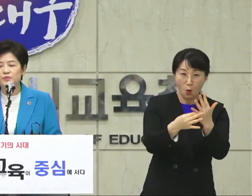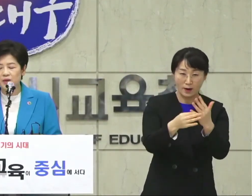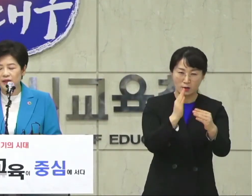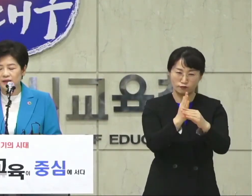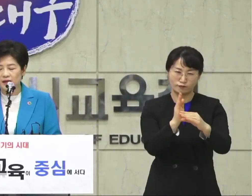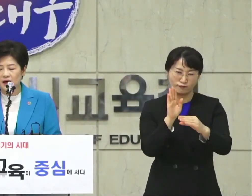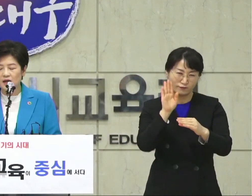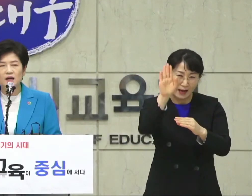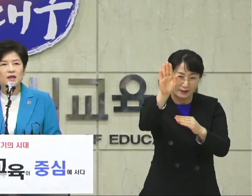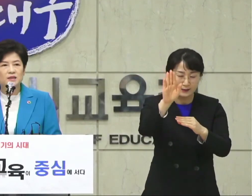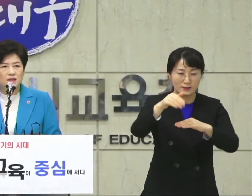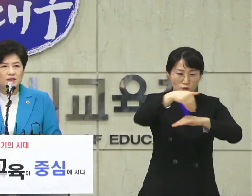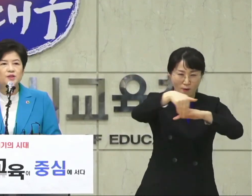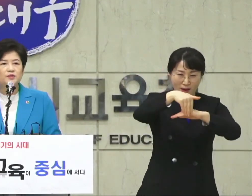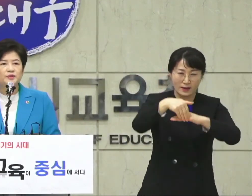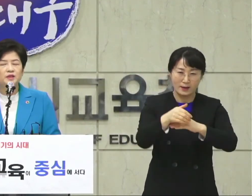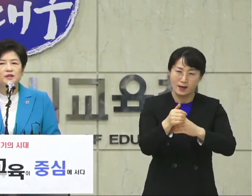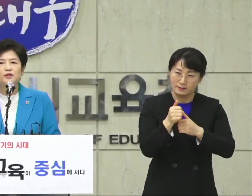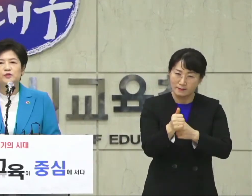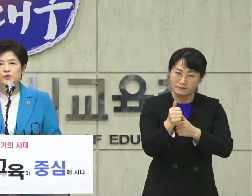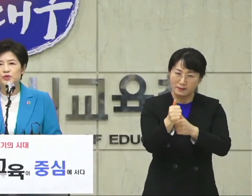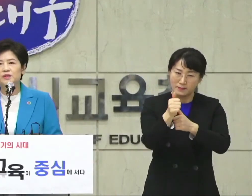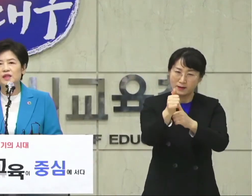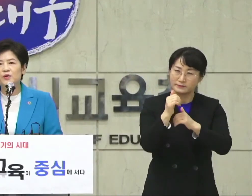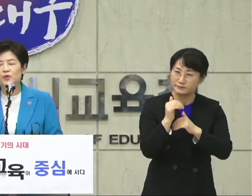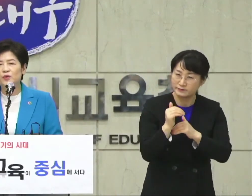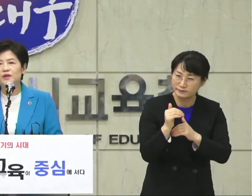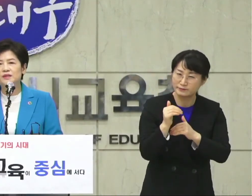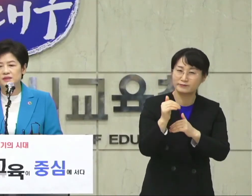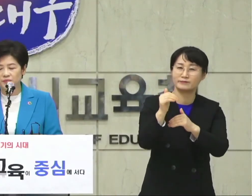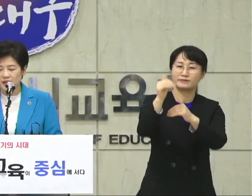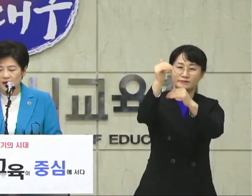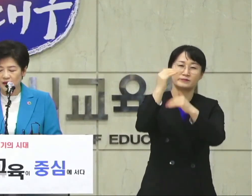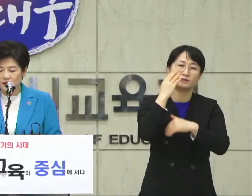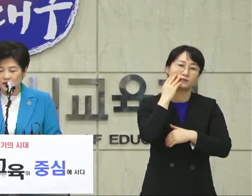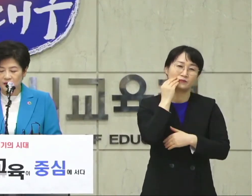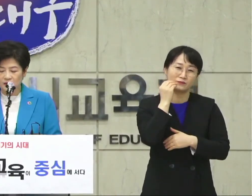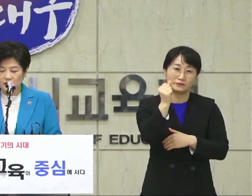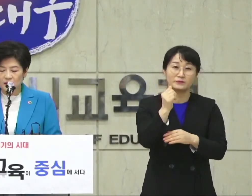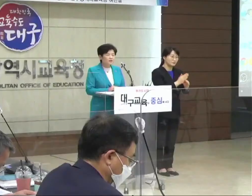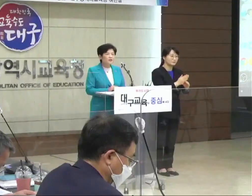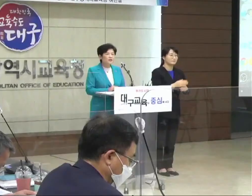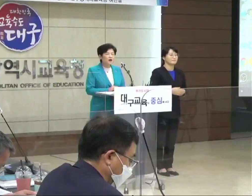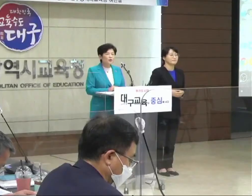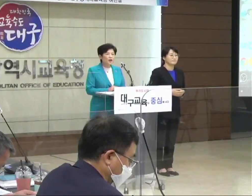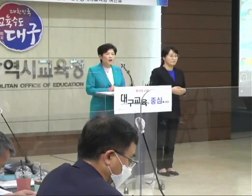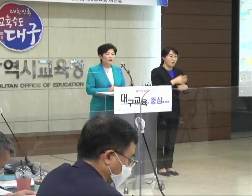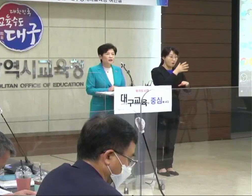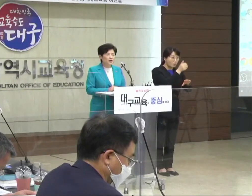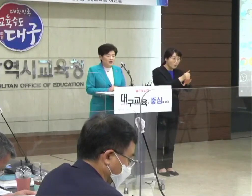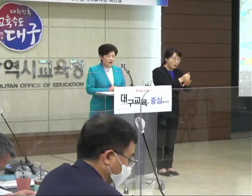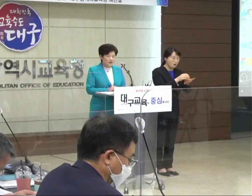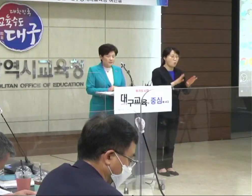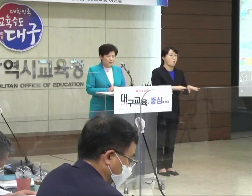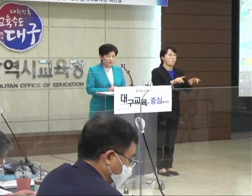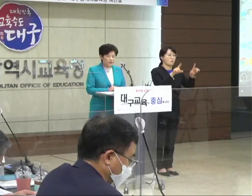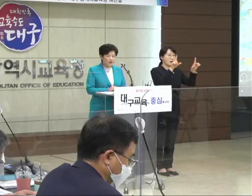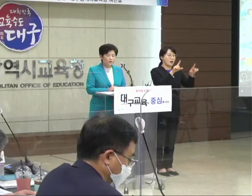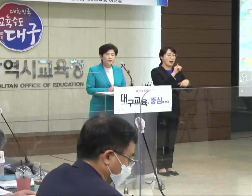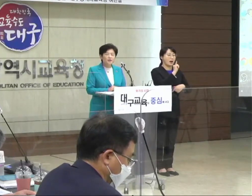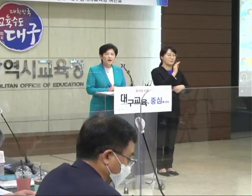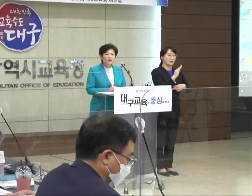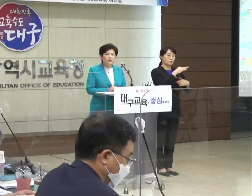중장기 로드맵에 따라 차질 없이 추진되고 있습니다. 그 결과 올해